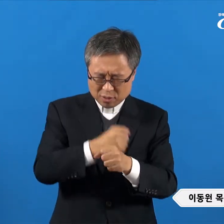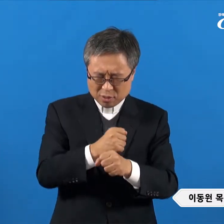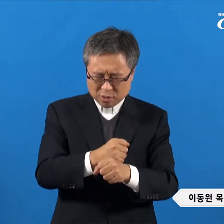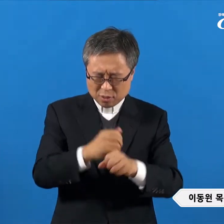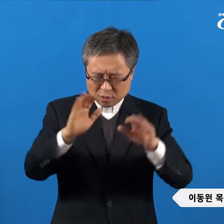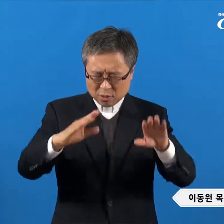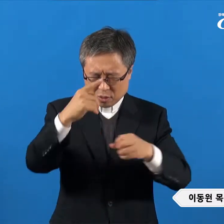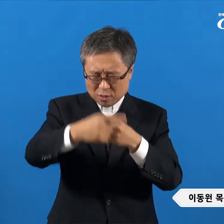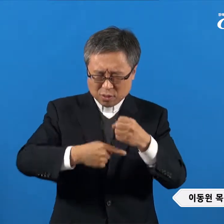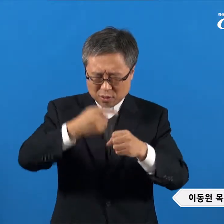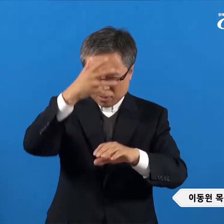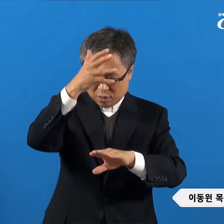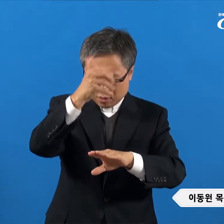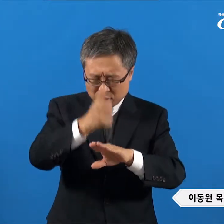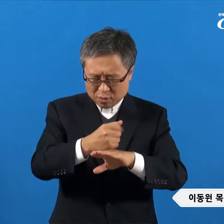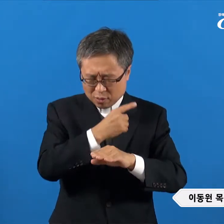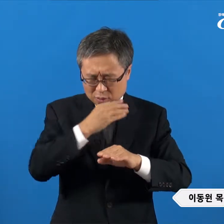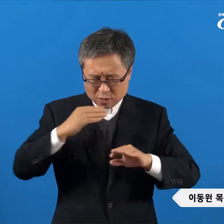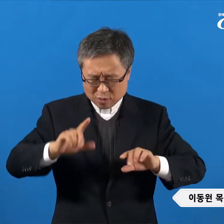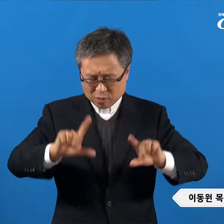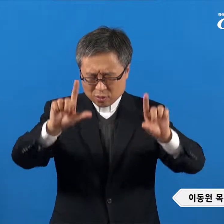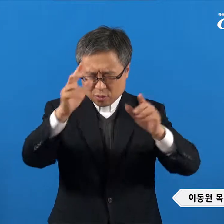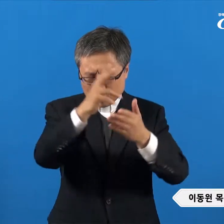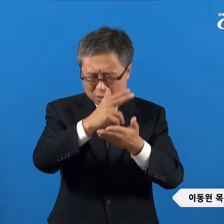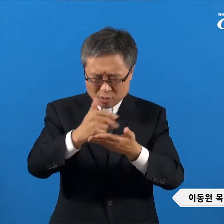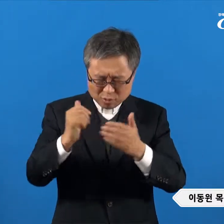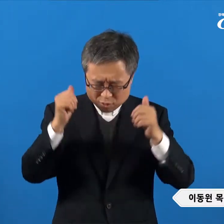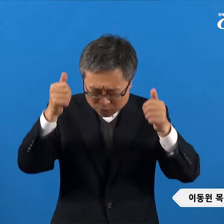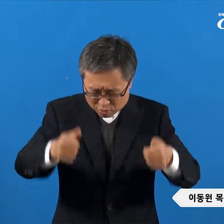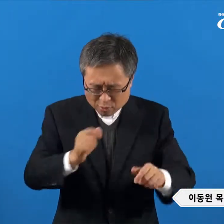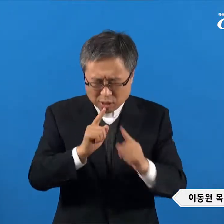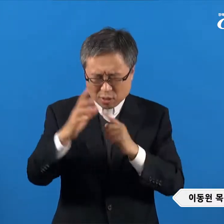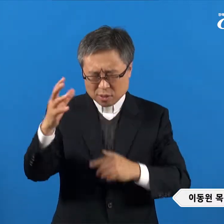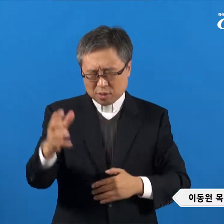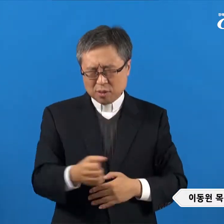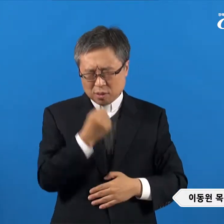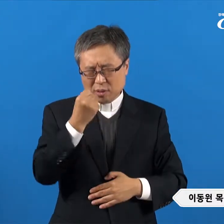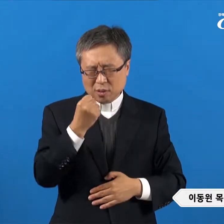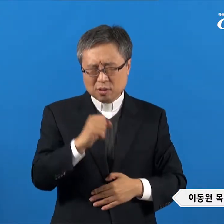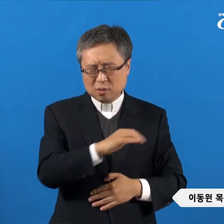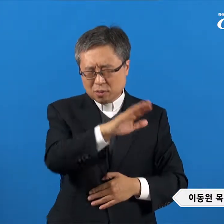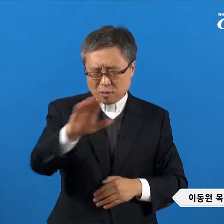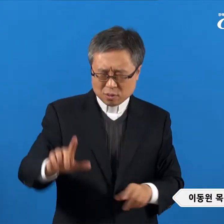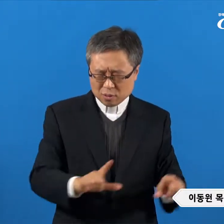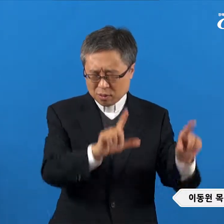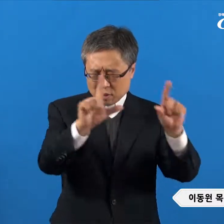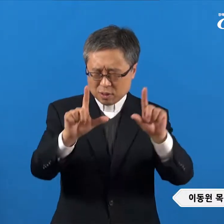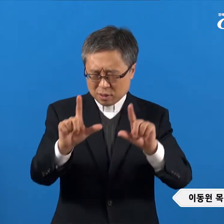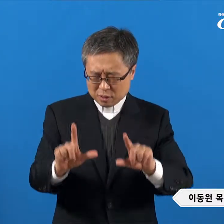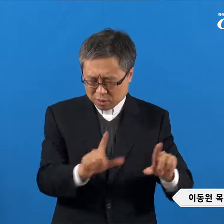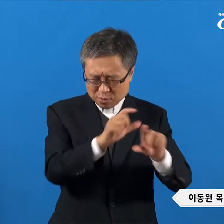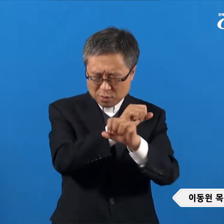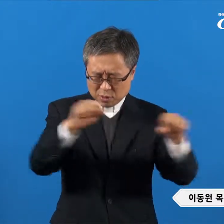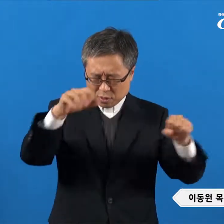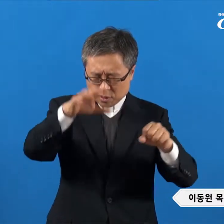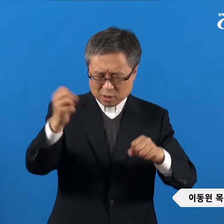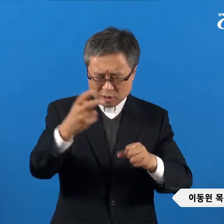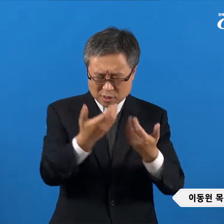오늘 금년의 마지막 주일 주님을 경배하고 말씀을 받고 우리의 삶의 광야로 다시 떠나가는,